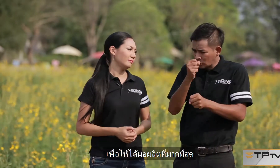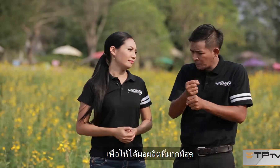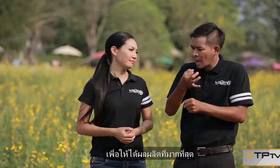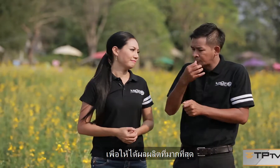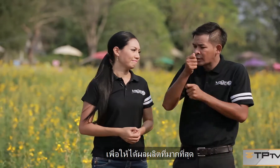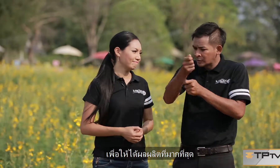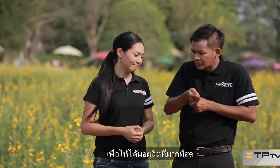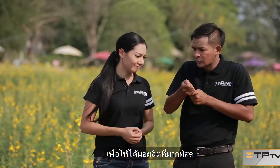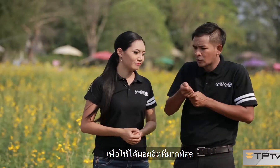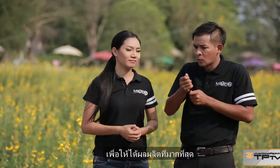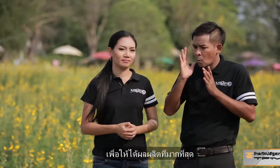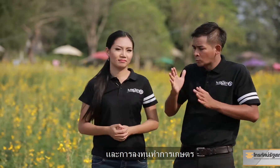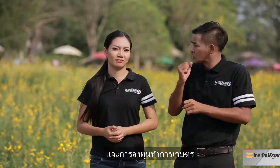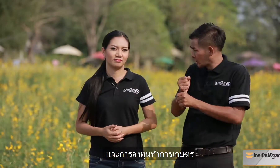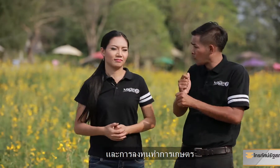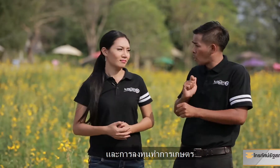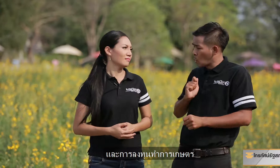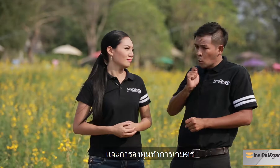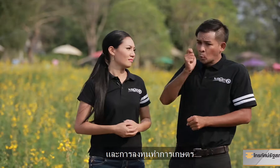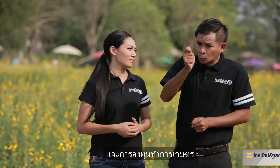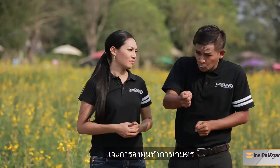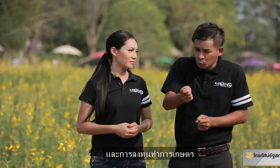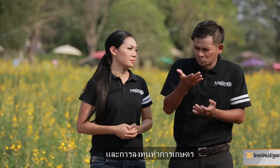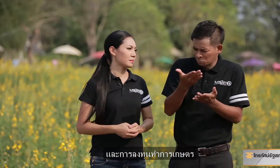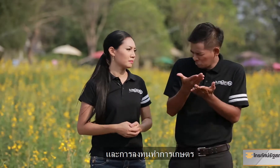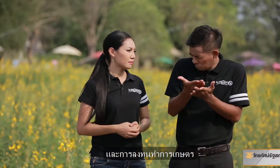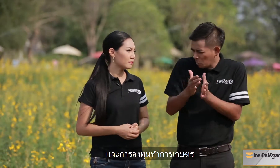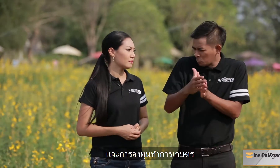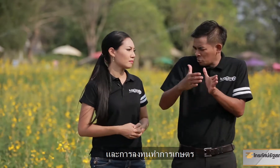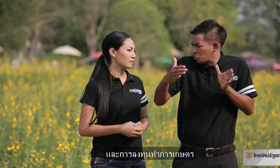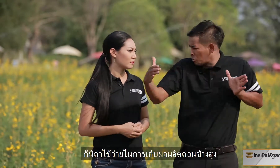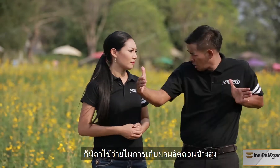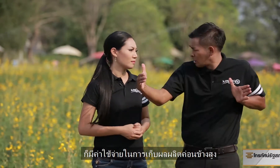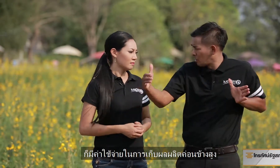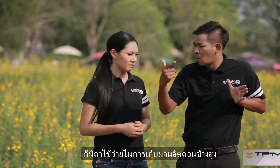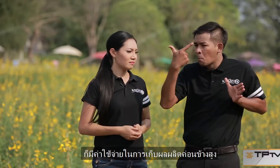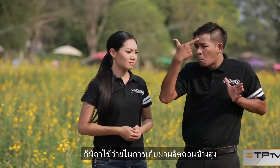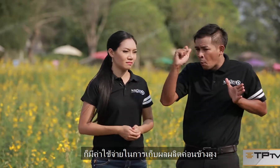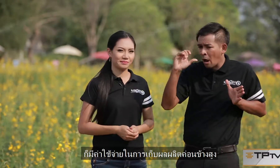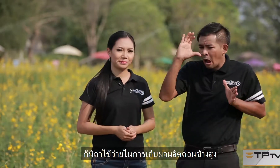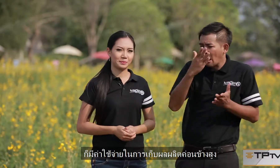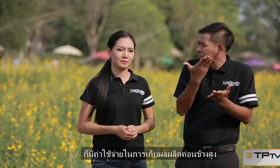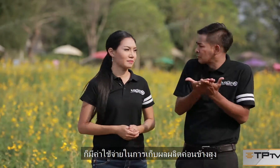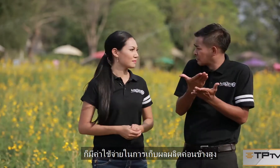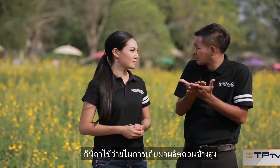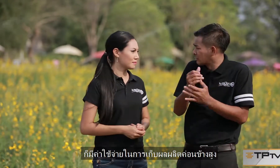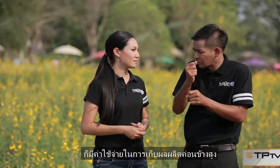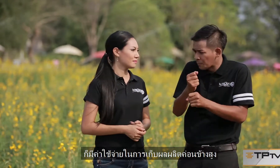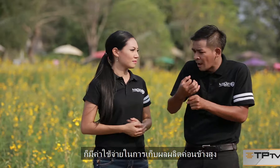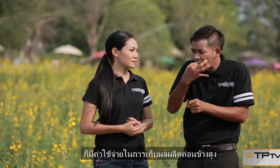ดและการลงทุนทำการเกษตรก็มีค่าใช้จ่ายในการเก็บผลผลิตค่อนข้างสู